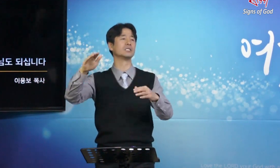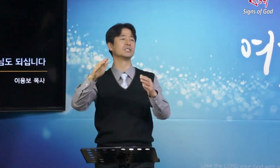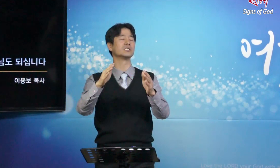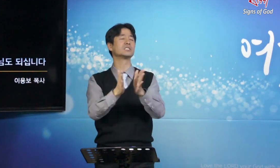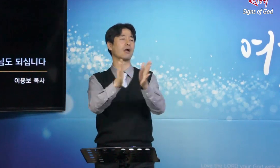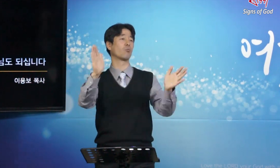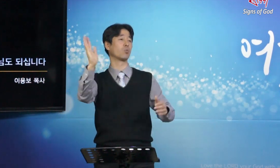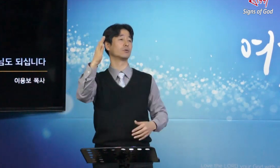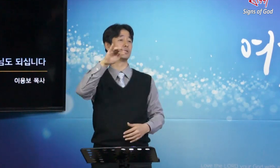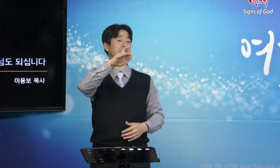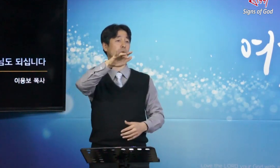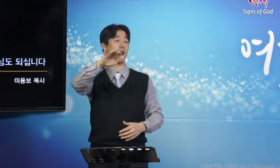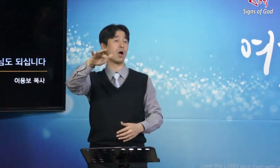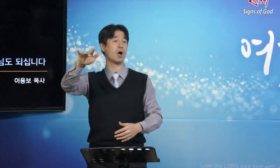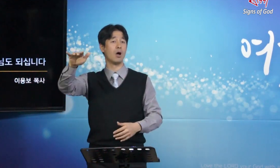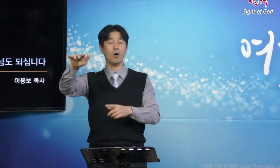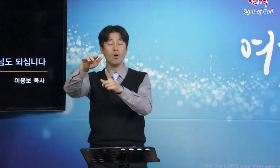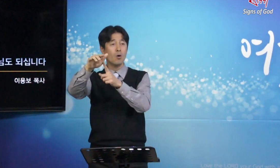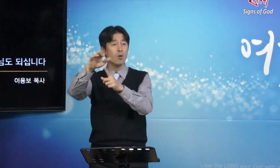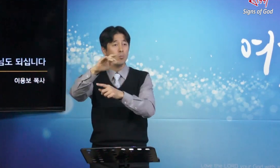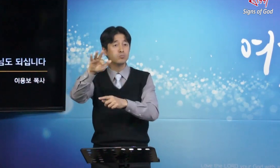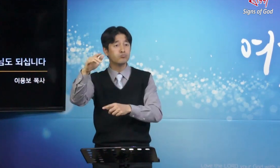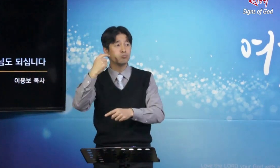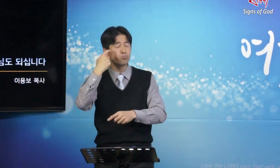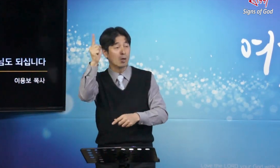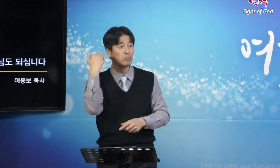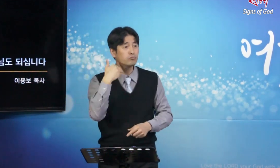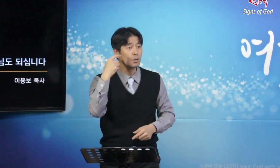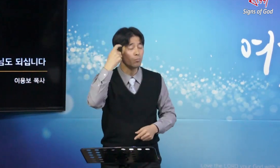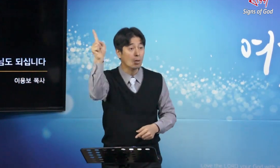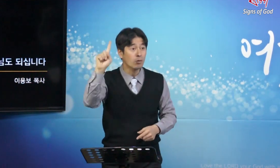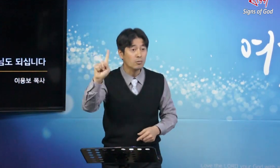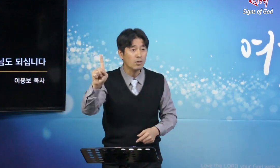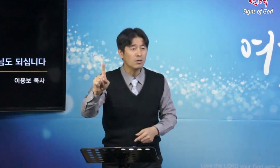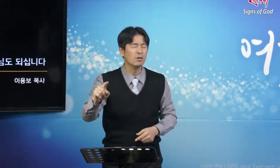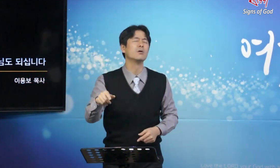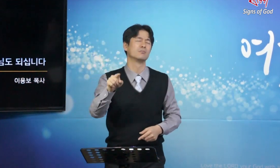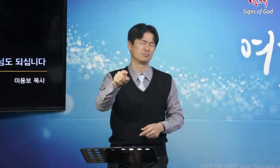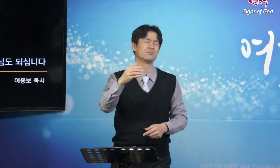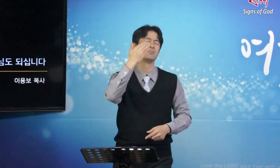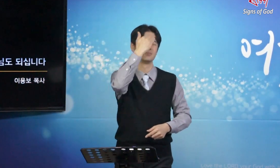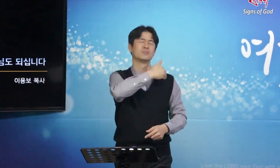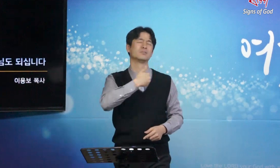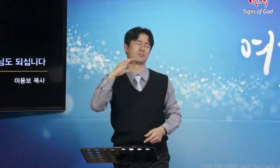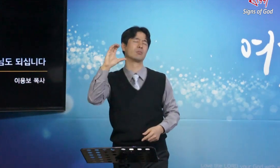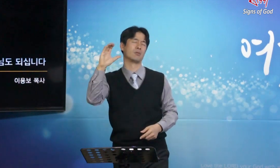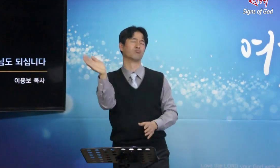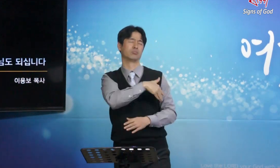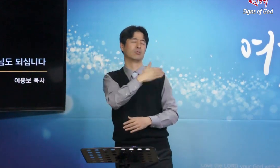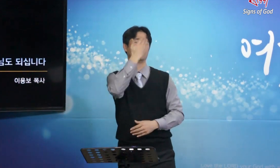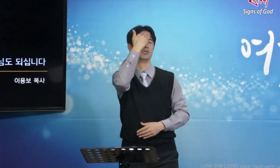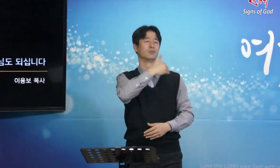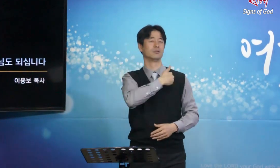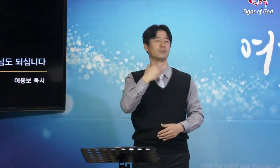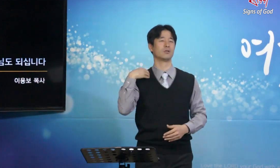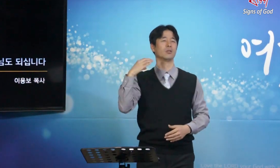처음으로 지화가 시작이 되었다라고 하죠. 그 지화를 만든 사람은 가톨릭 성당에